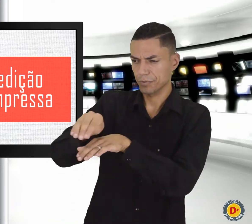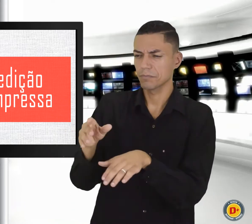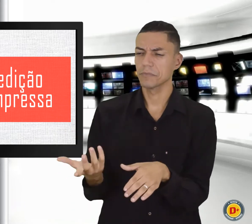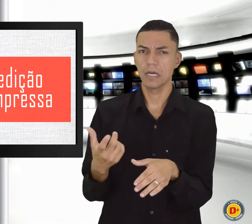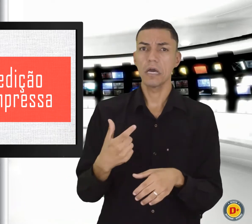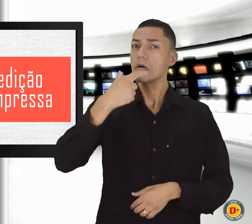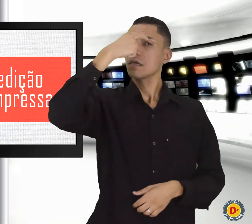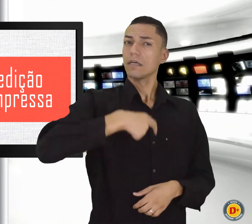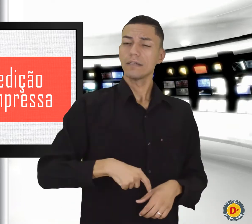função?